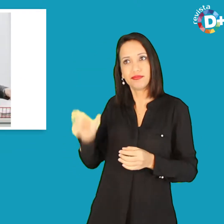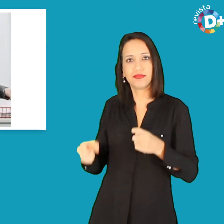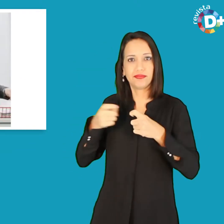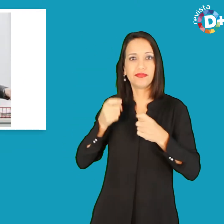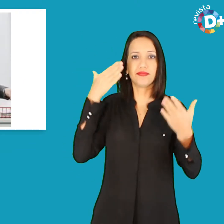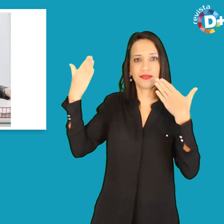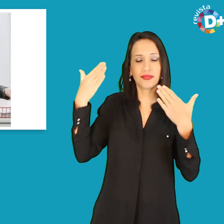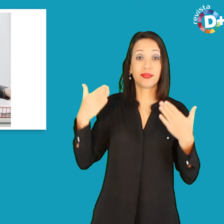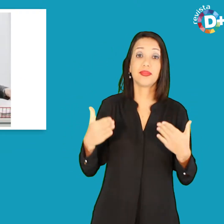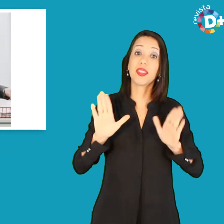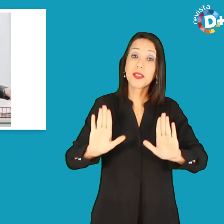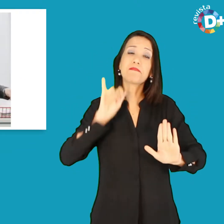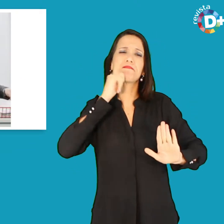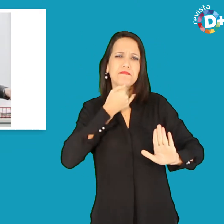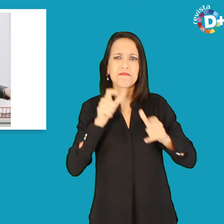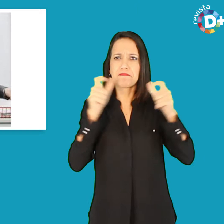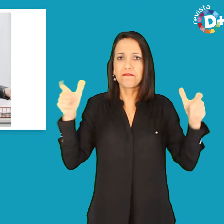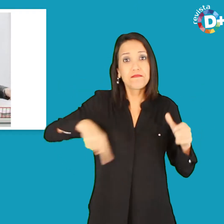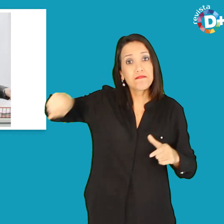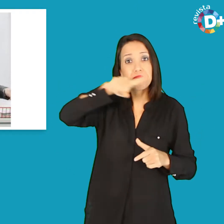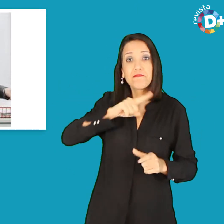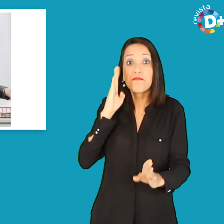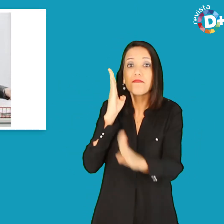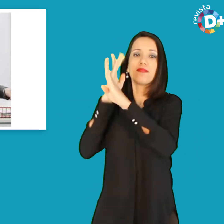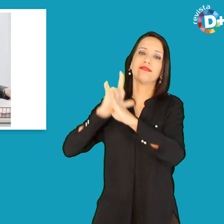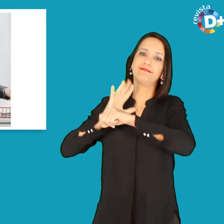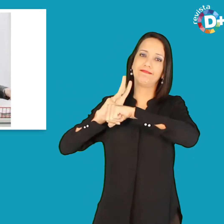Infelizmente, muitos só percebem que têm a doença na fase adulta. E